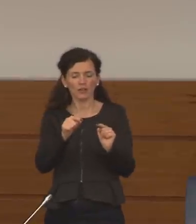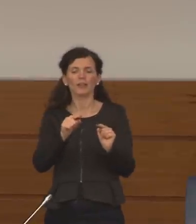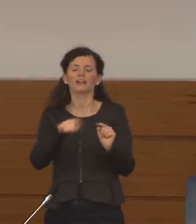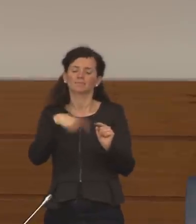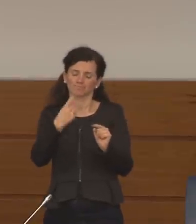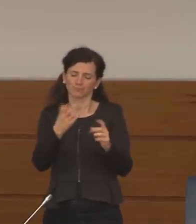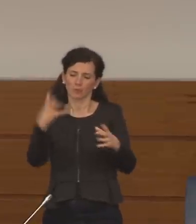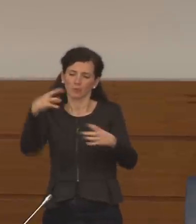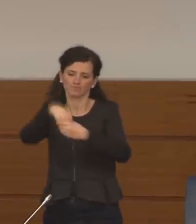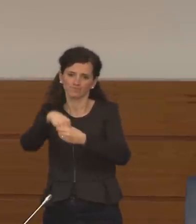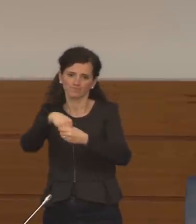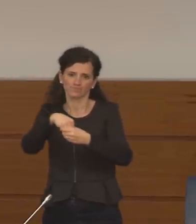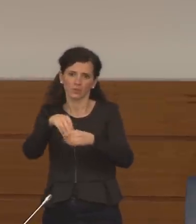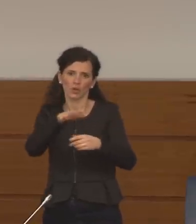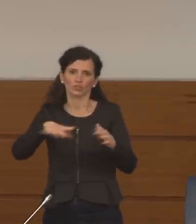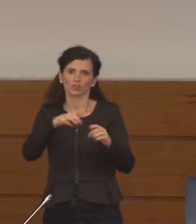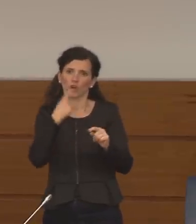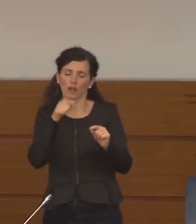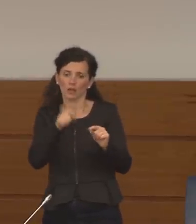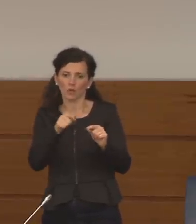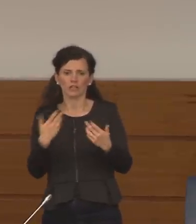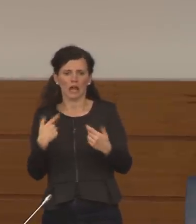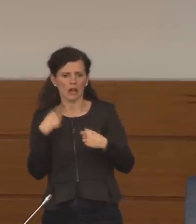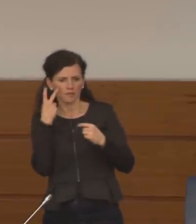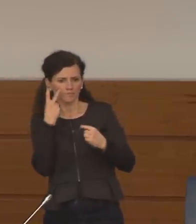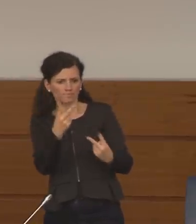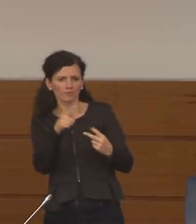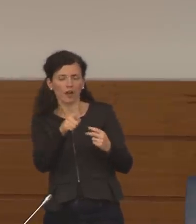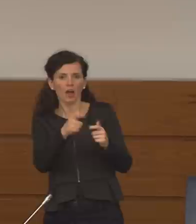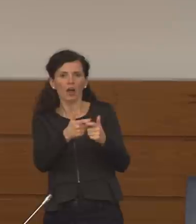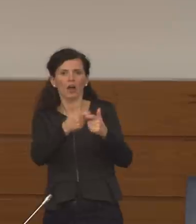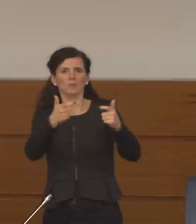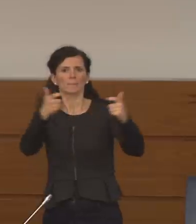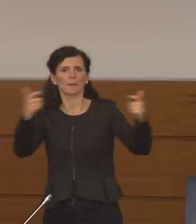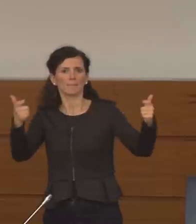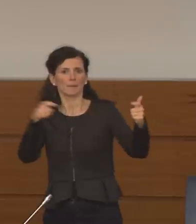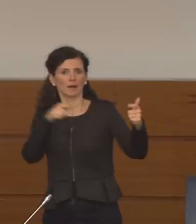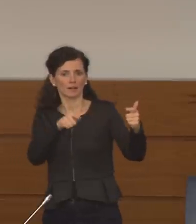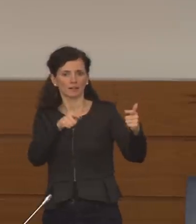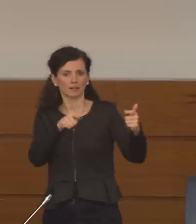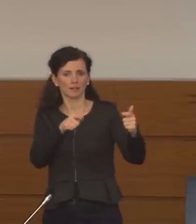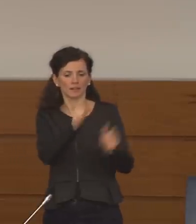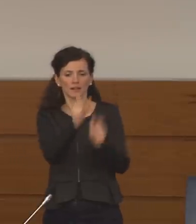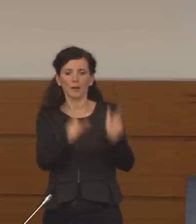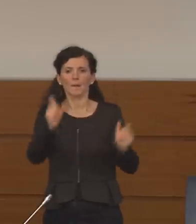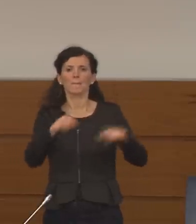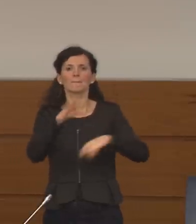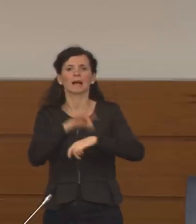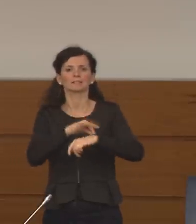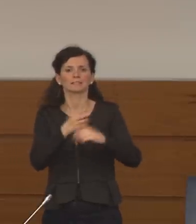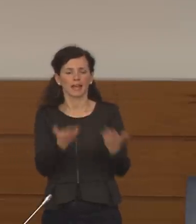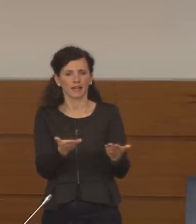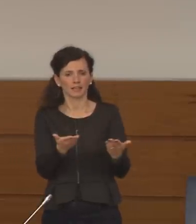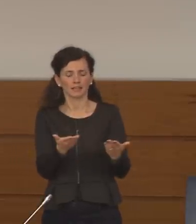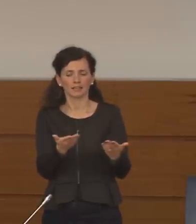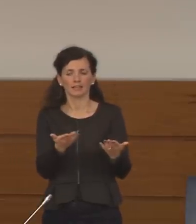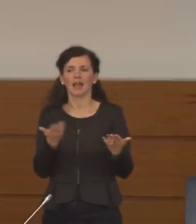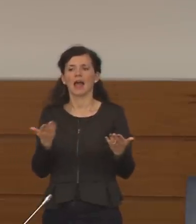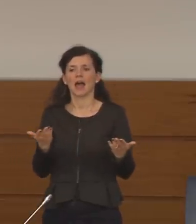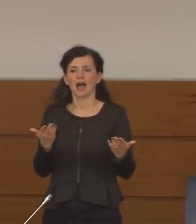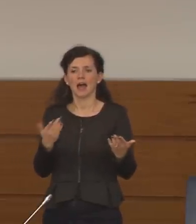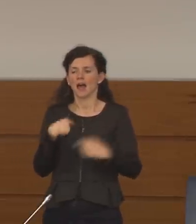incluse abbiamo censito che c'è stata una crescita di nuovi casi e quindi la